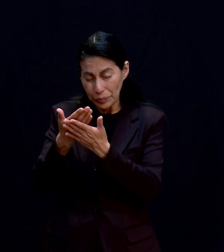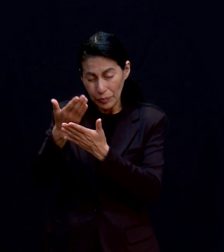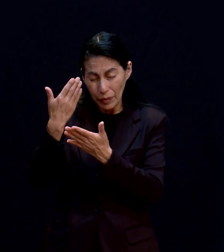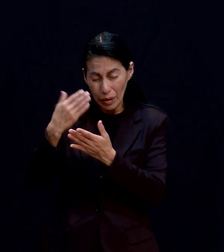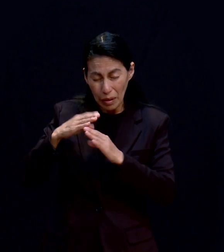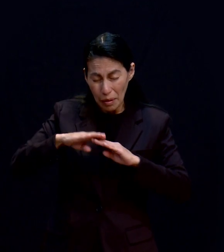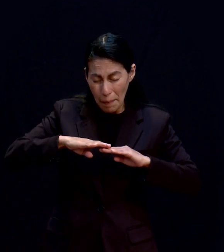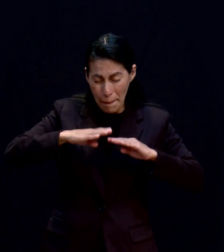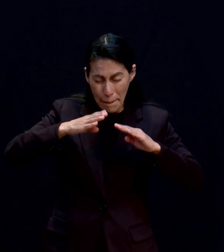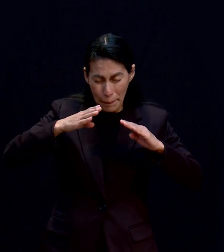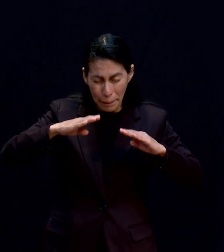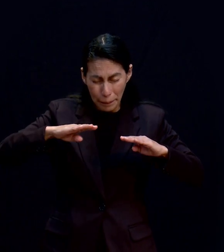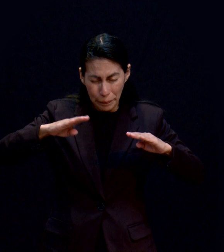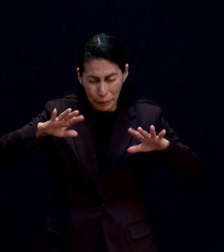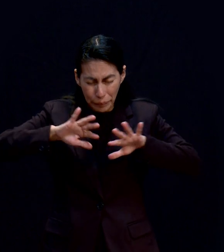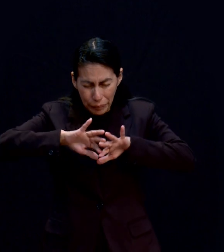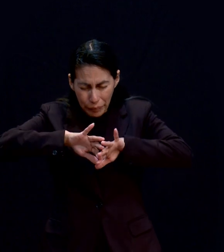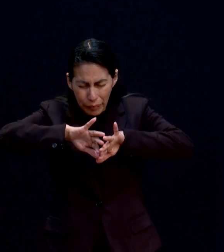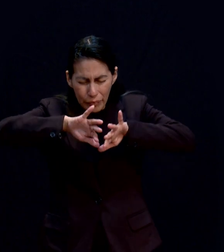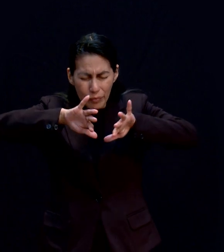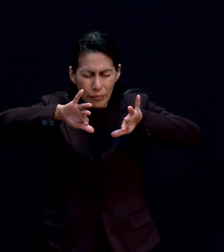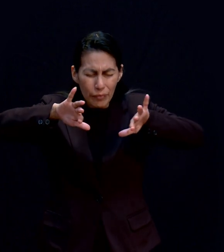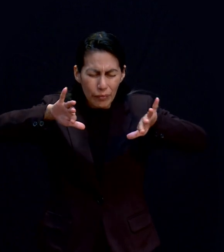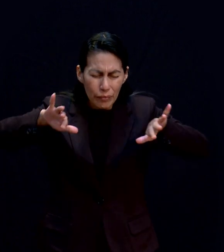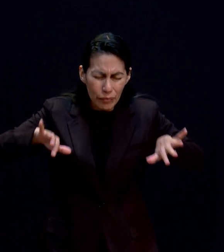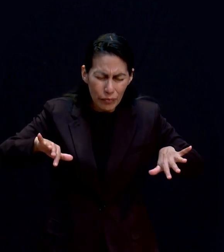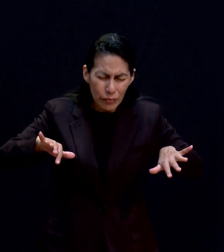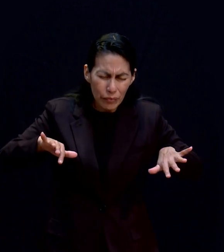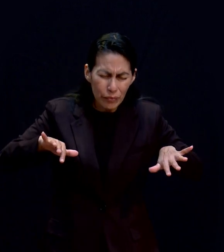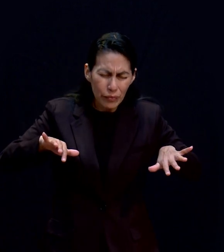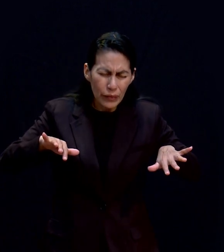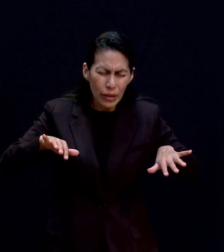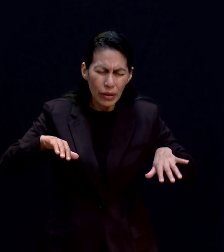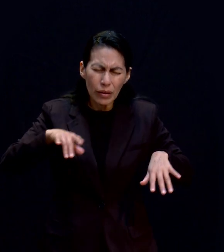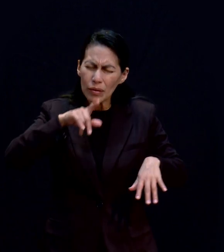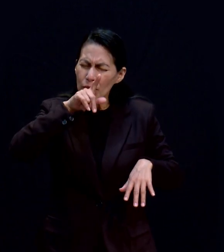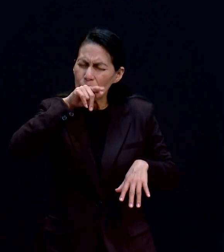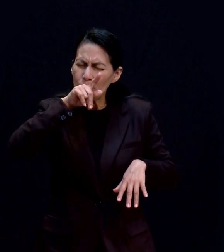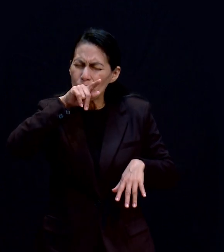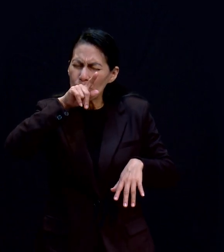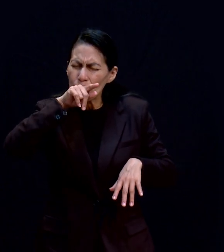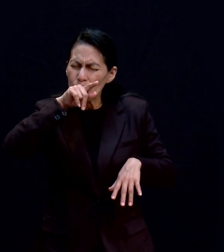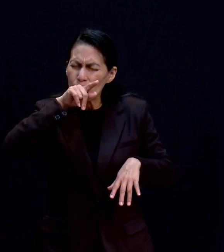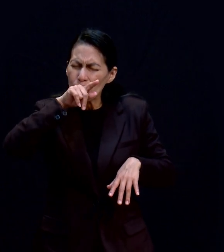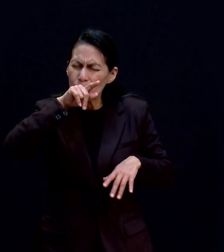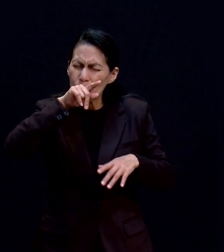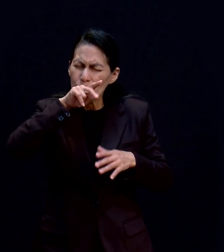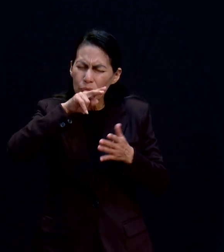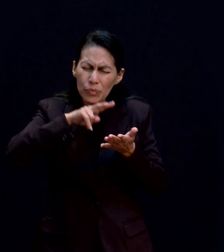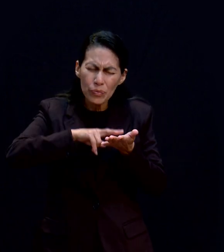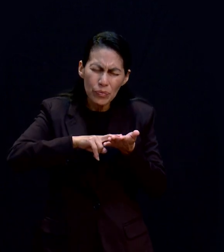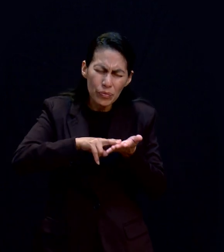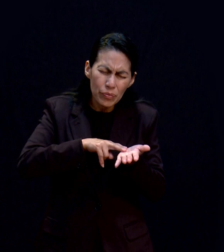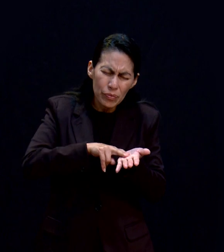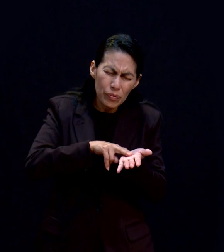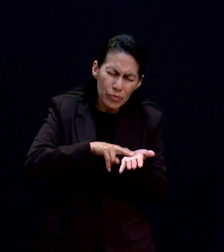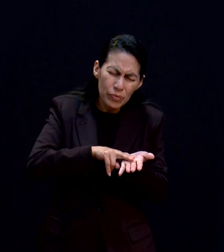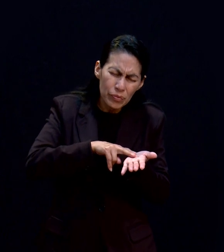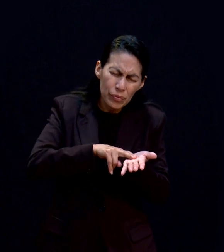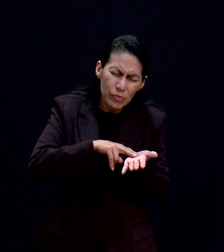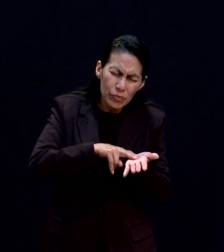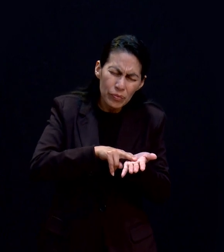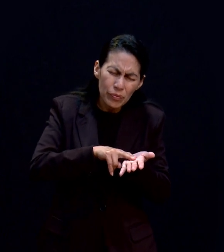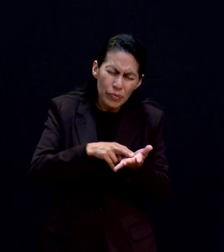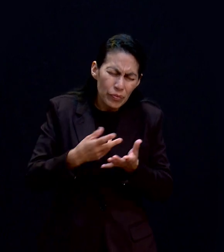tú que abriste el mar señor tú que le diste de comer con cuervos a uno de tus hijos